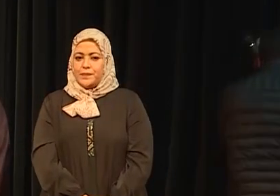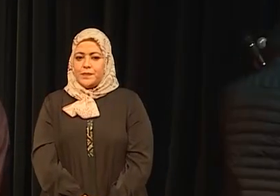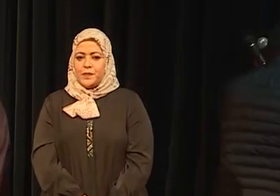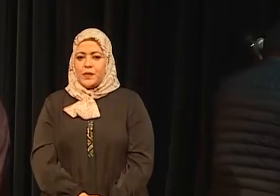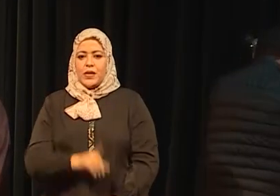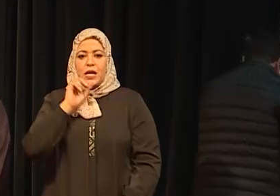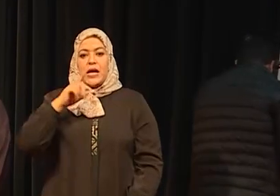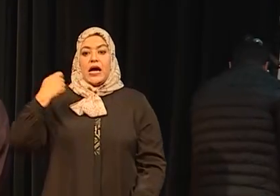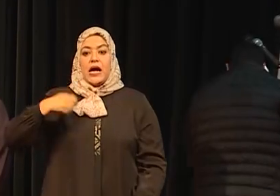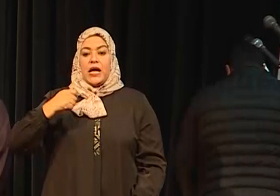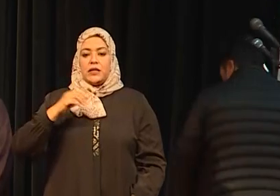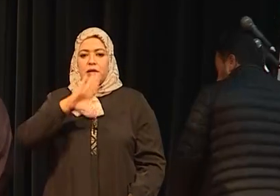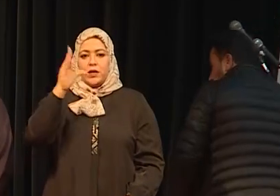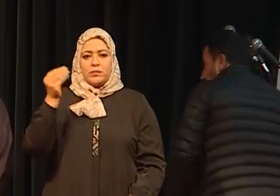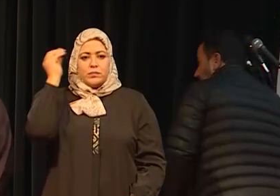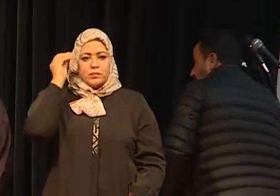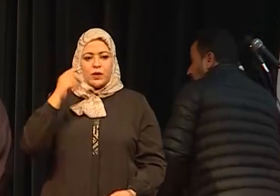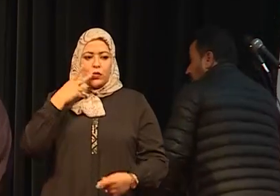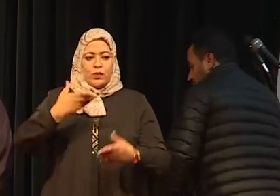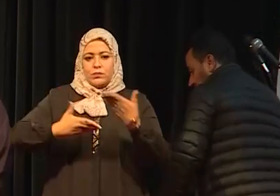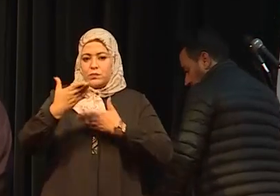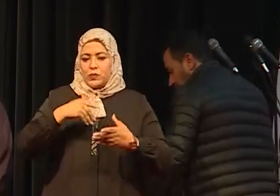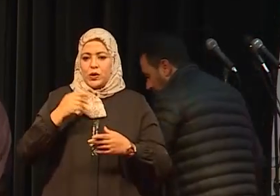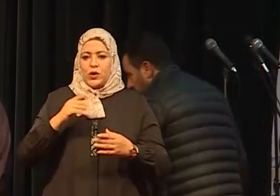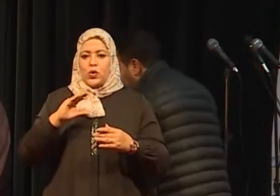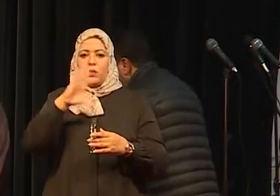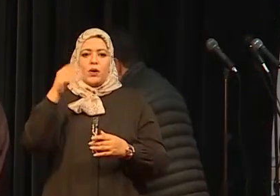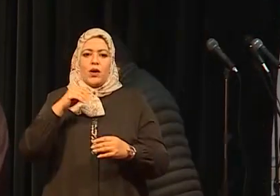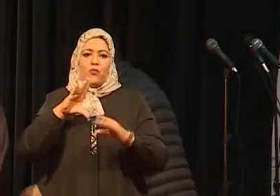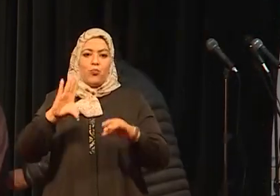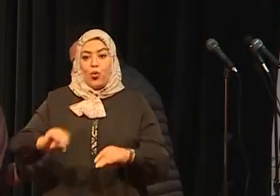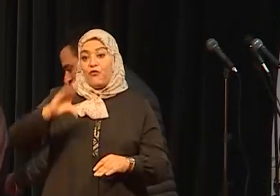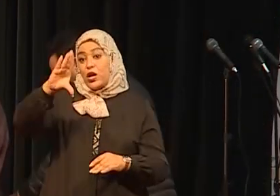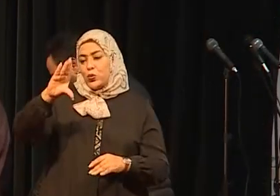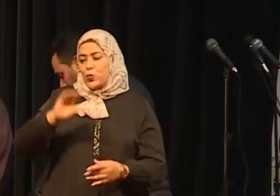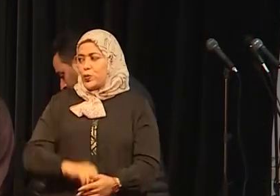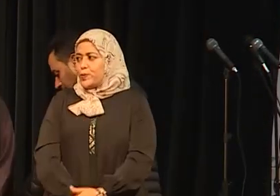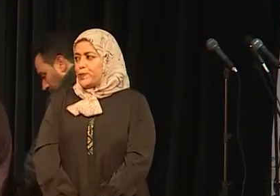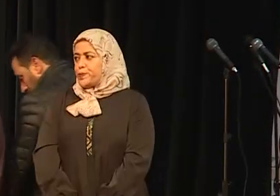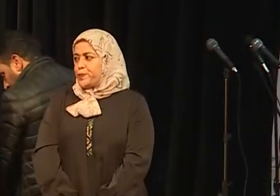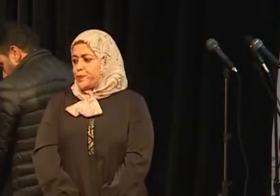سيدة رئيسة لجنة المعلوميات والحريات في بوركينا فاسو،